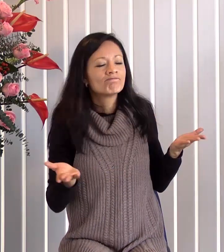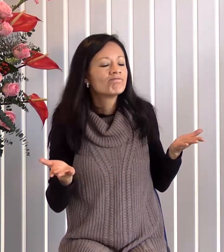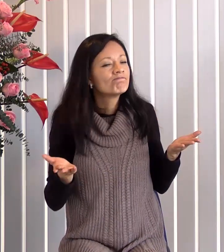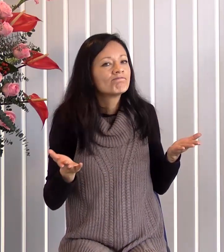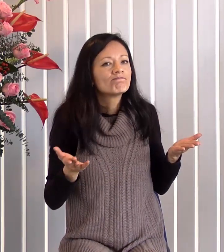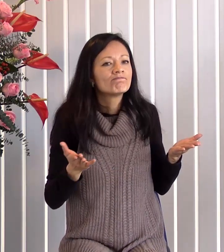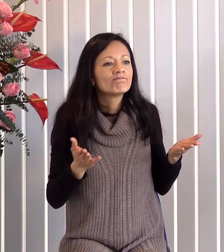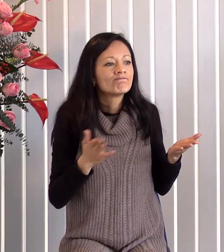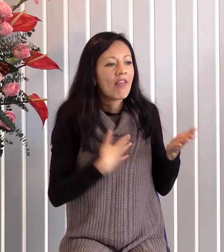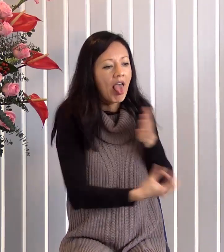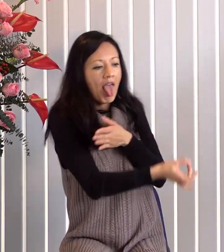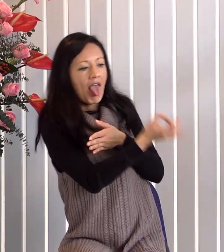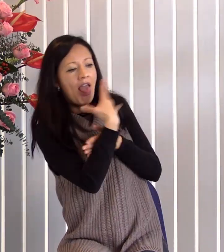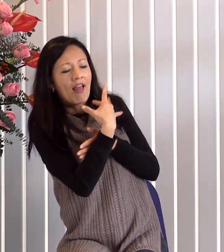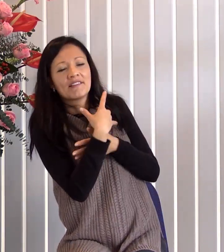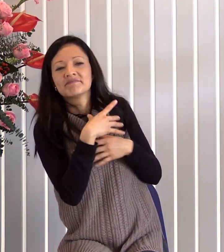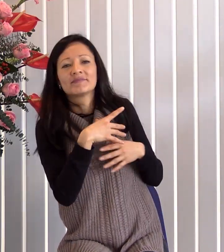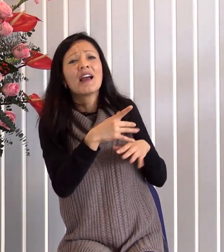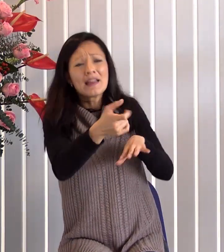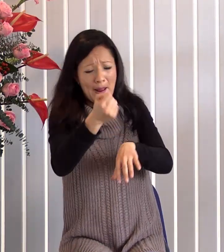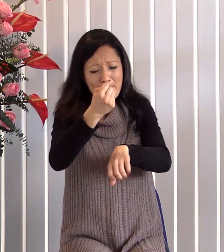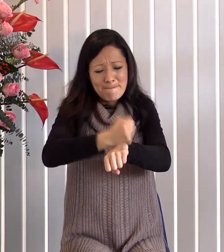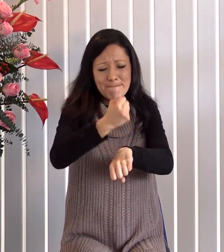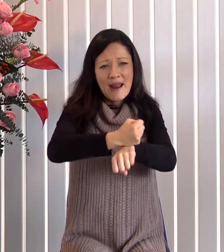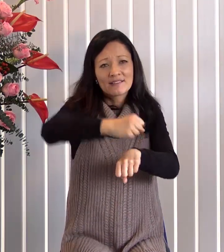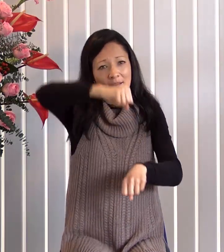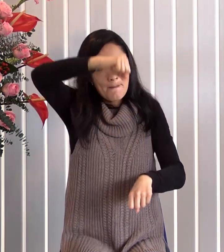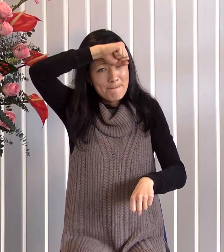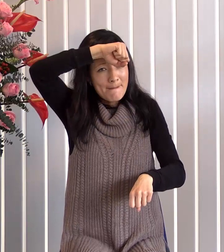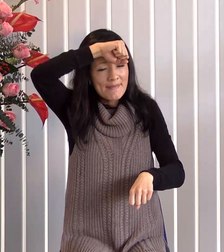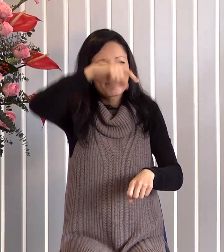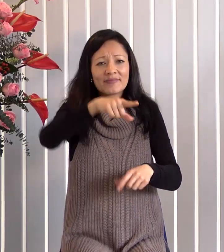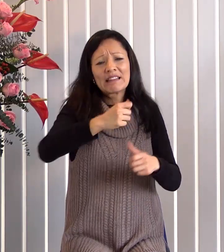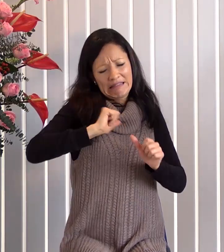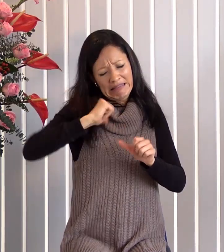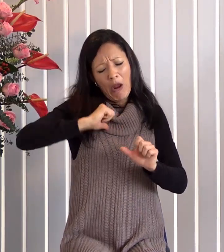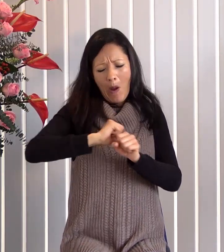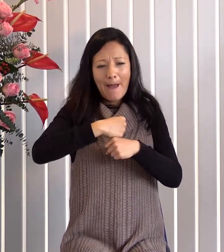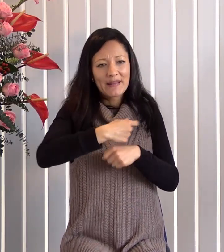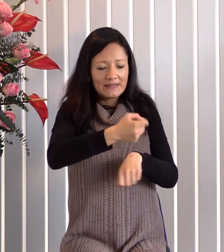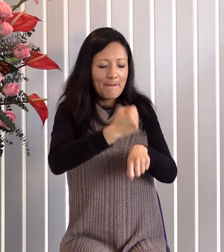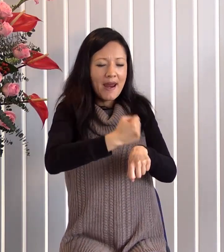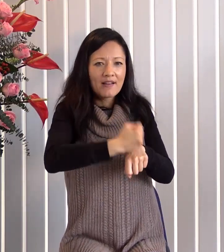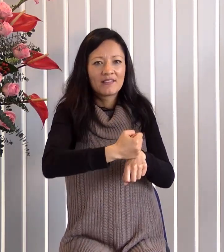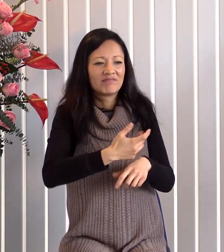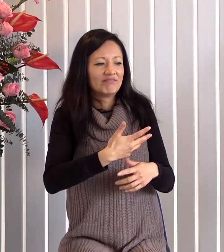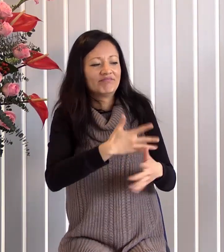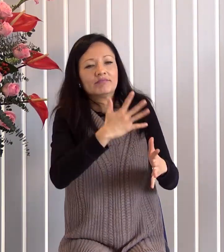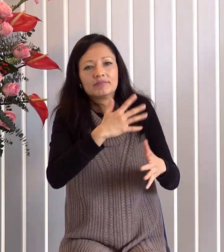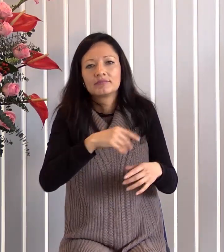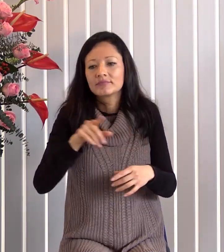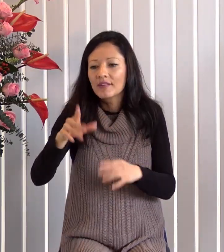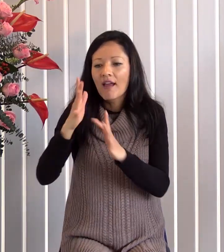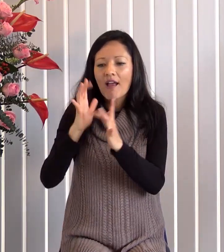No me voy a dejar vencer. No, márqueme, tengo hambre, Si 40 días en el desierto, usted ya lleva